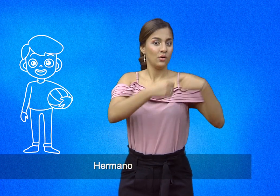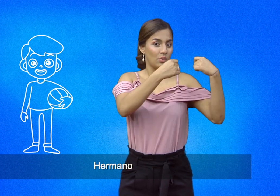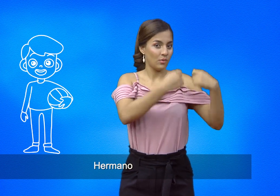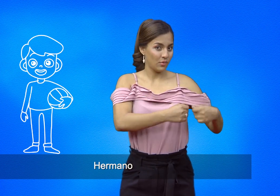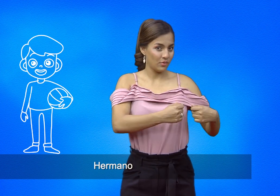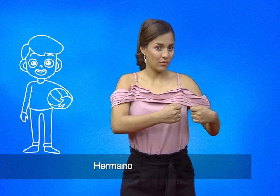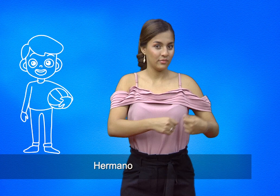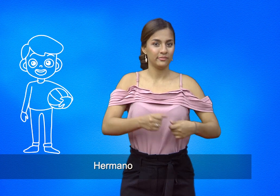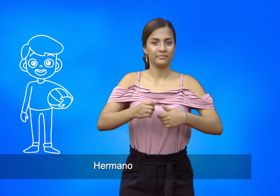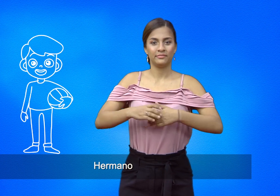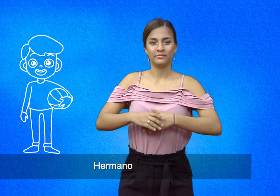hermano